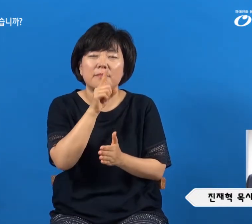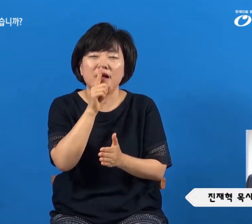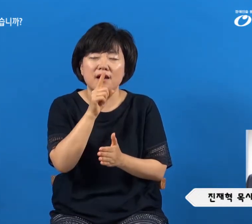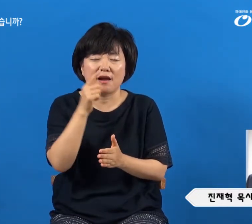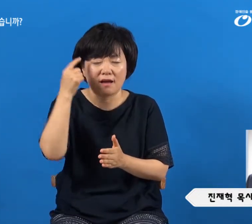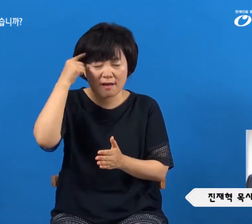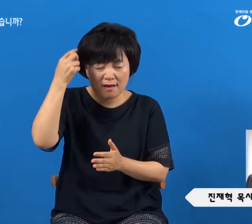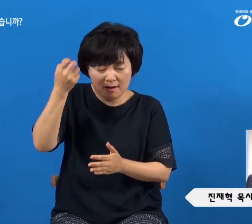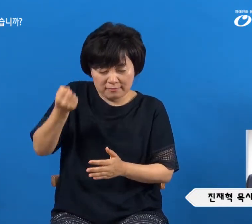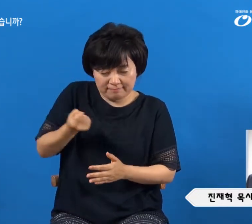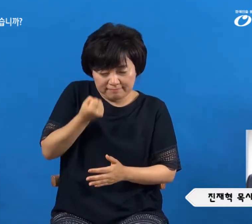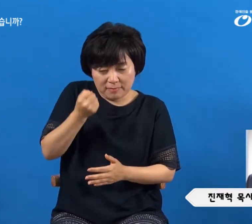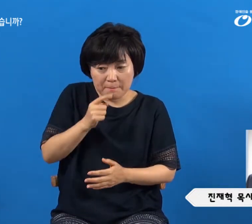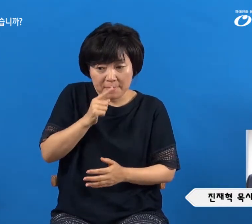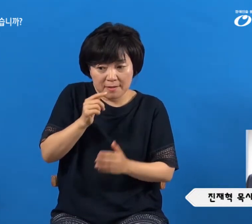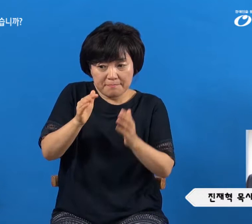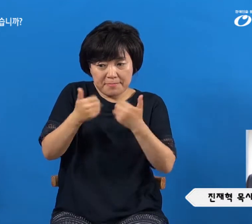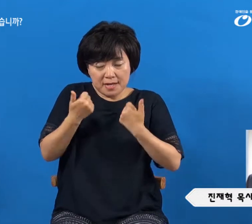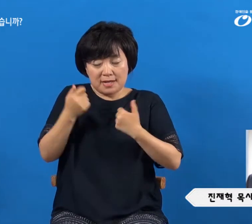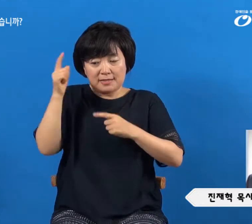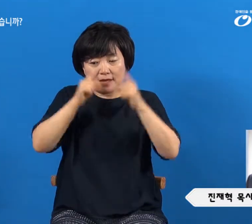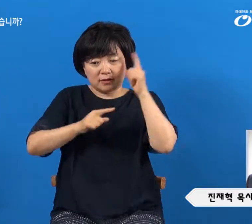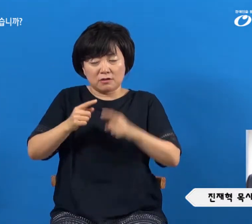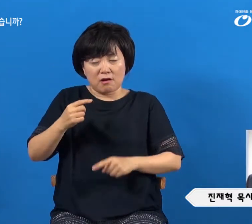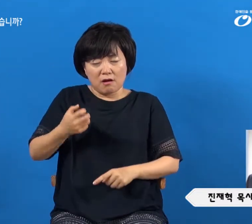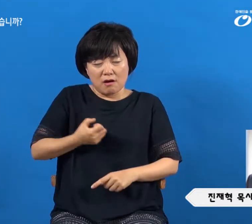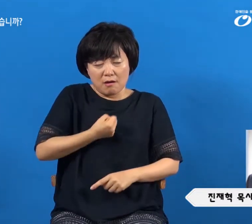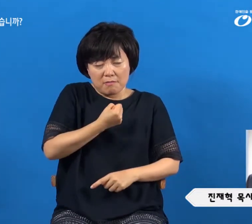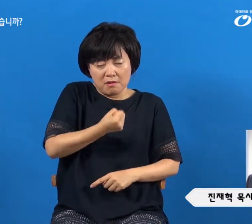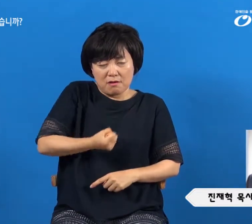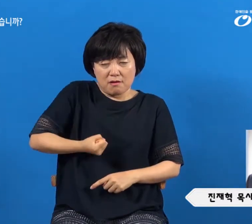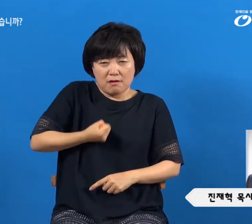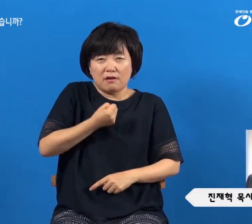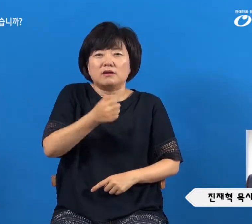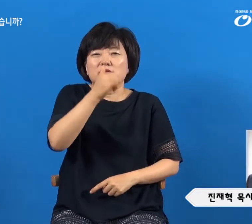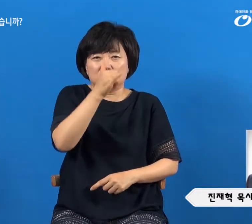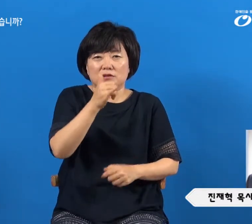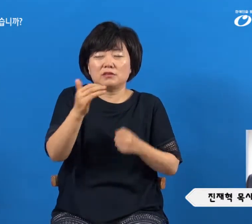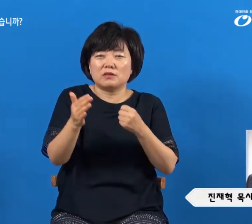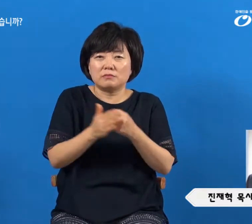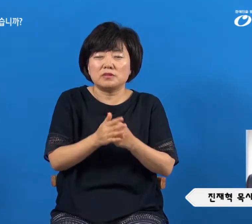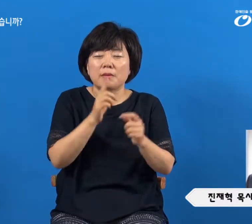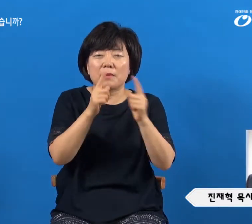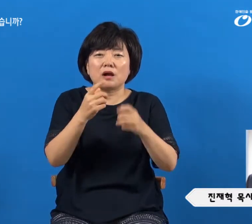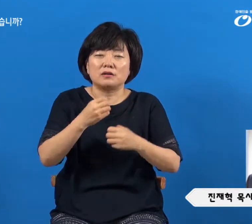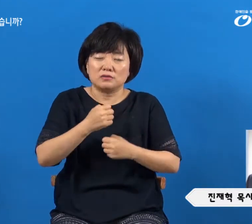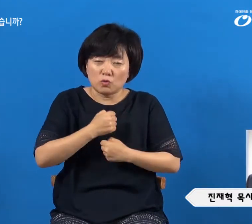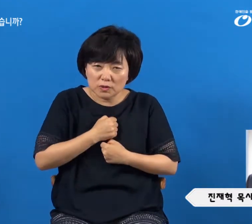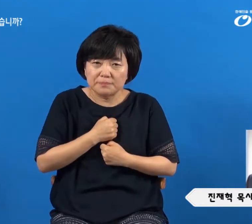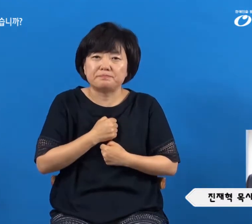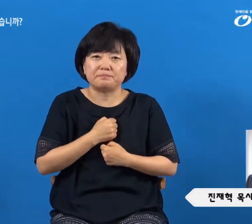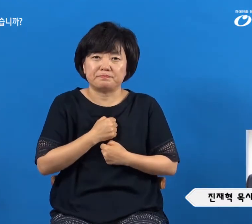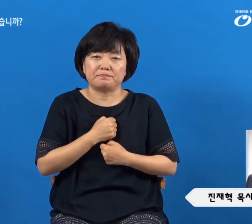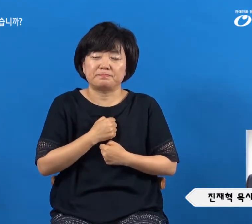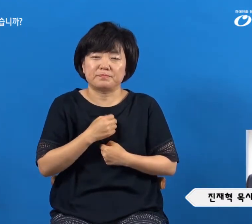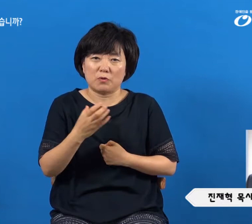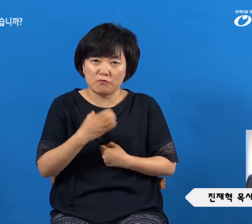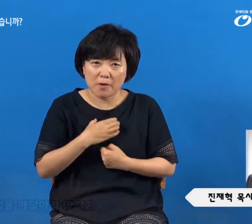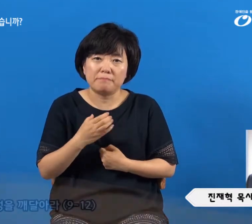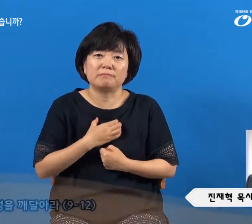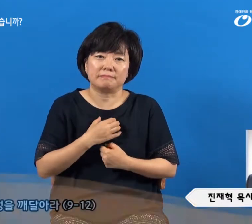말들이 있습니다. 말의 위험성을 깨달으라고 성경은